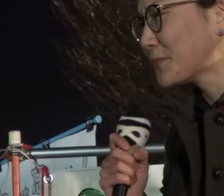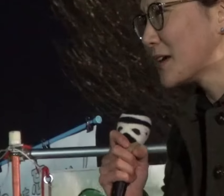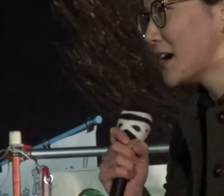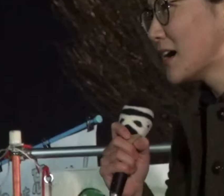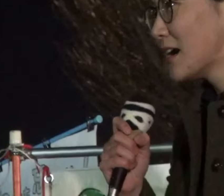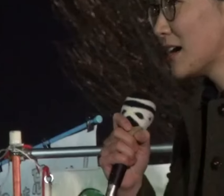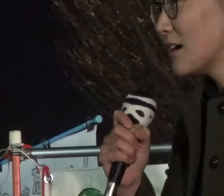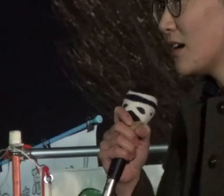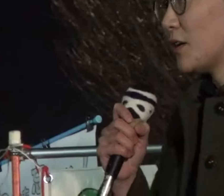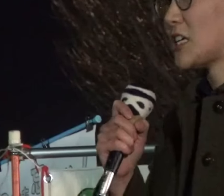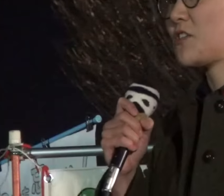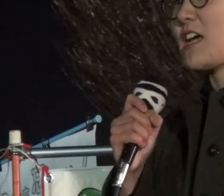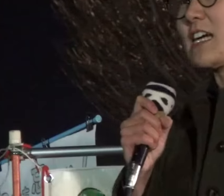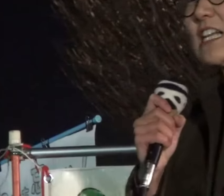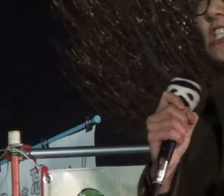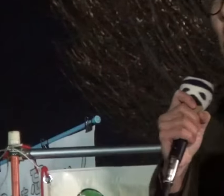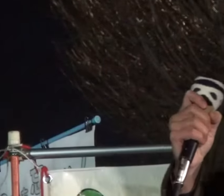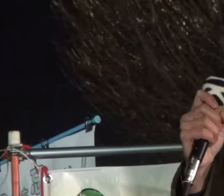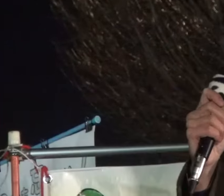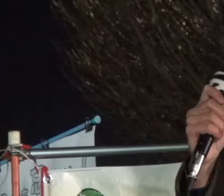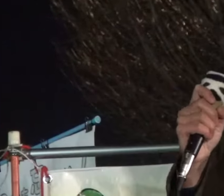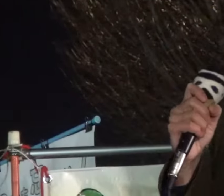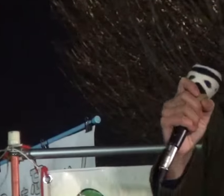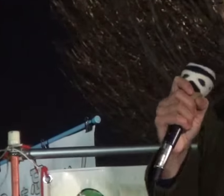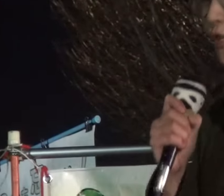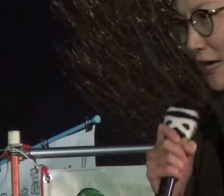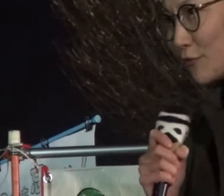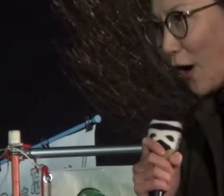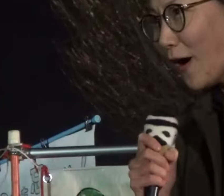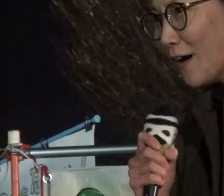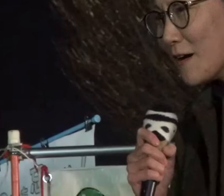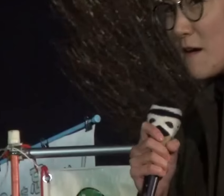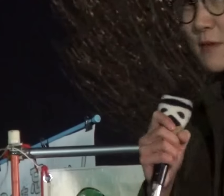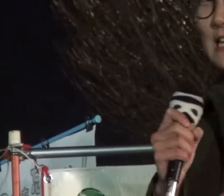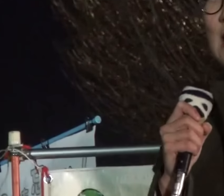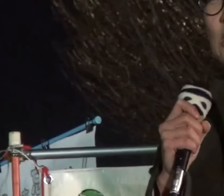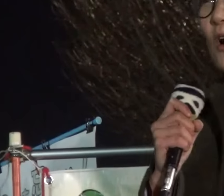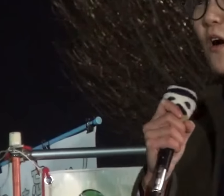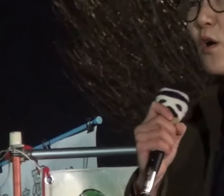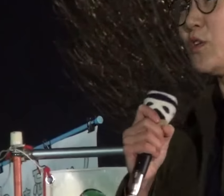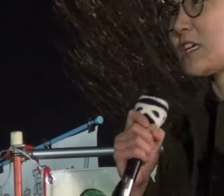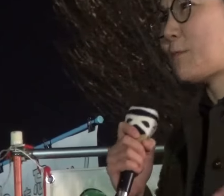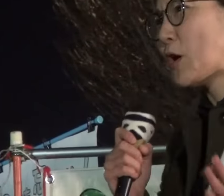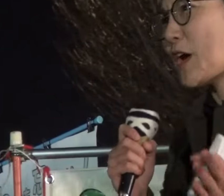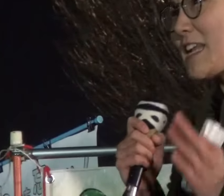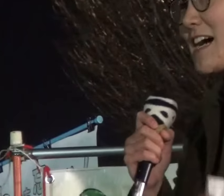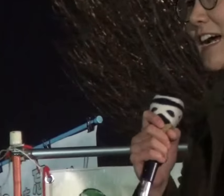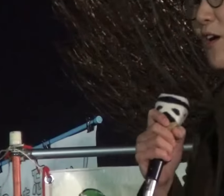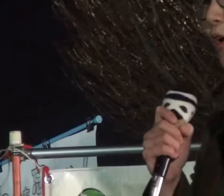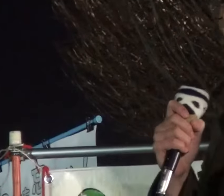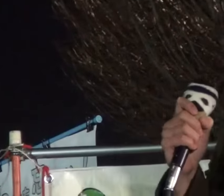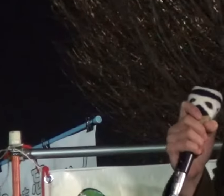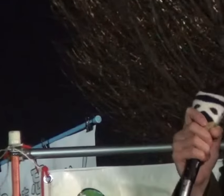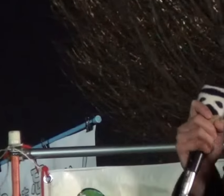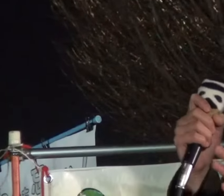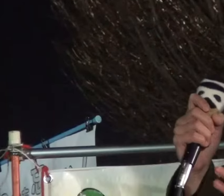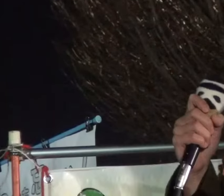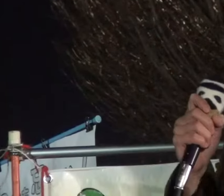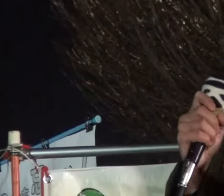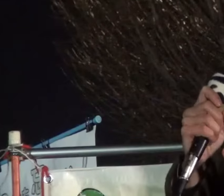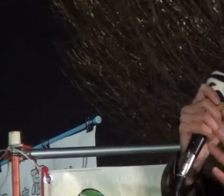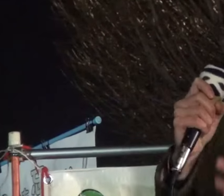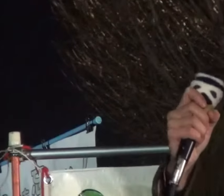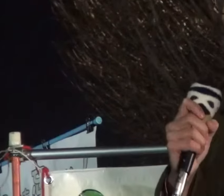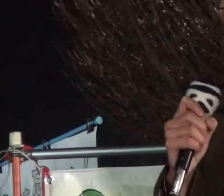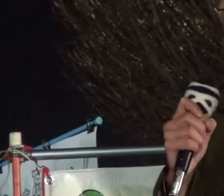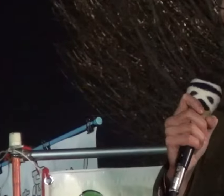か。私は怒り心頭のこの2016年を、皆さんとこの希望のエリアから声を高らかに